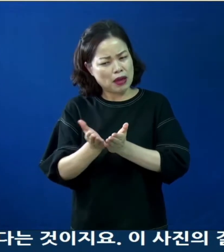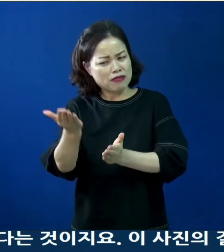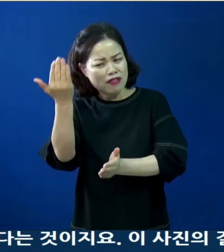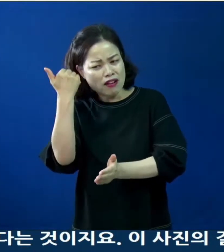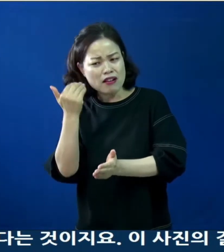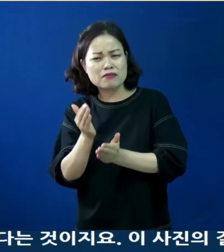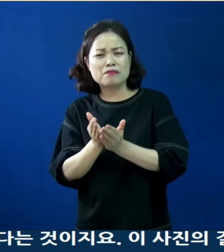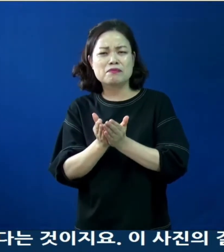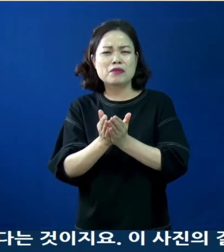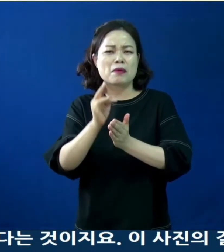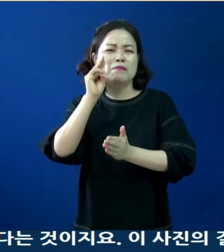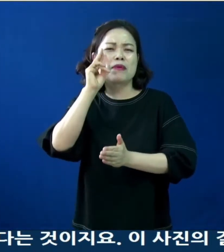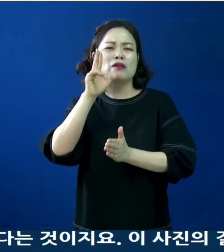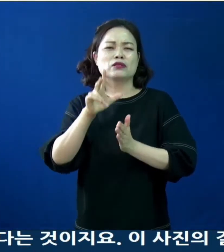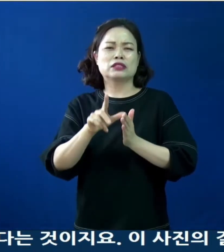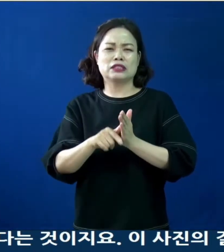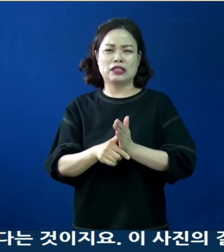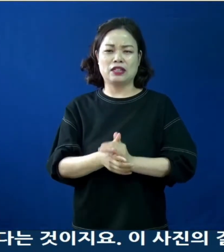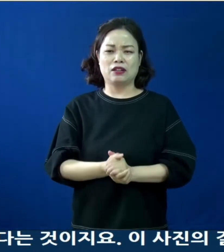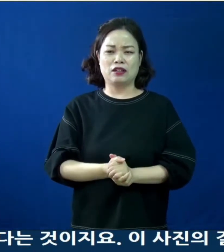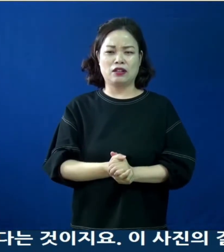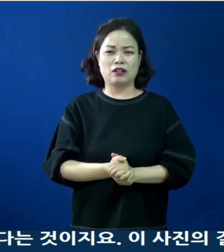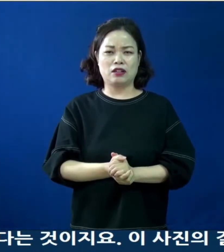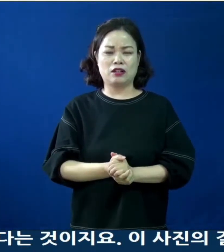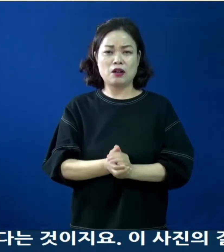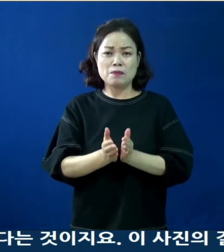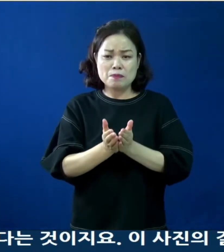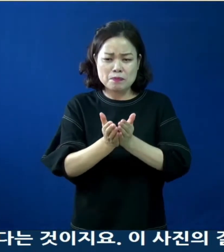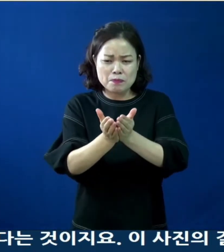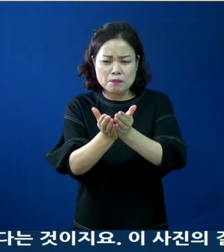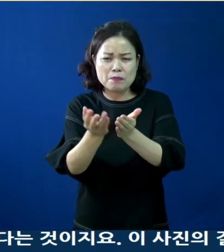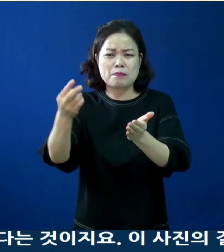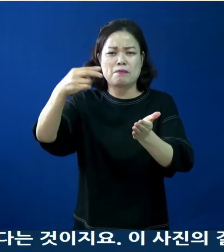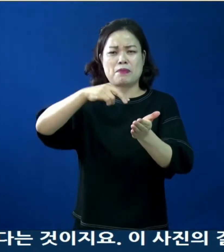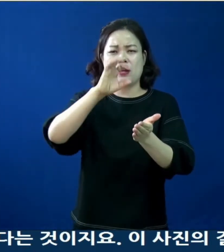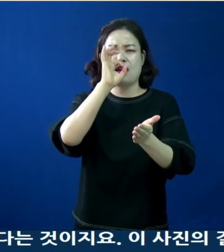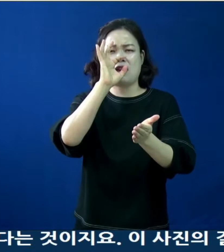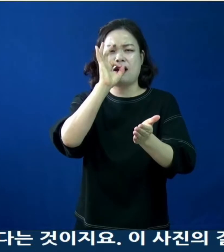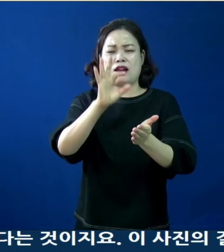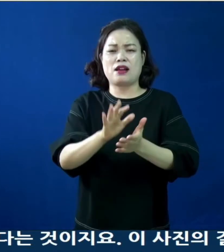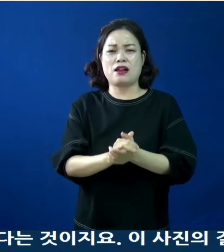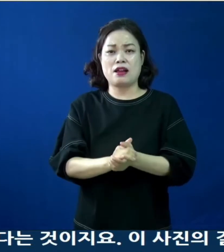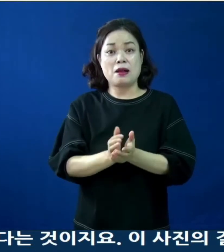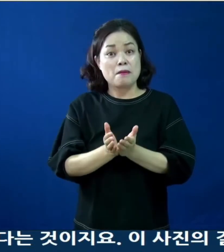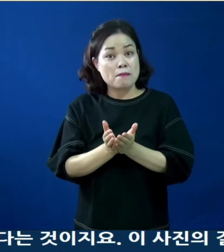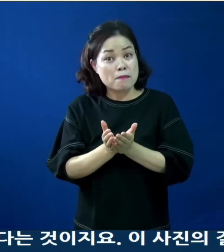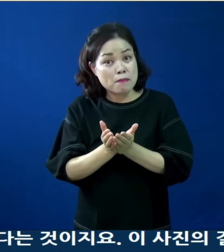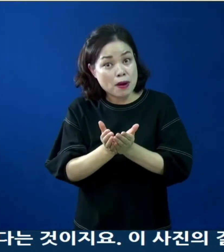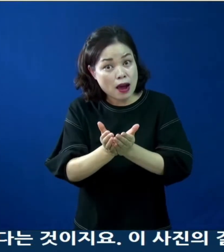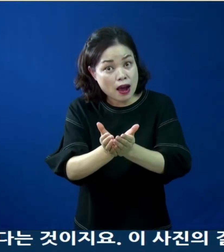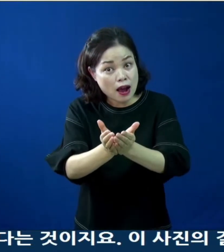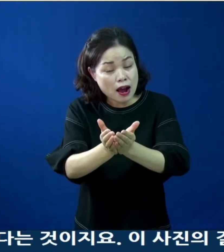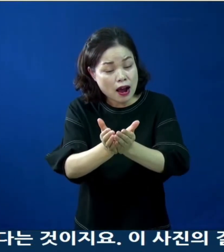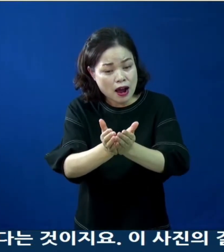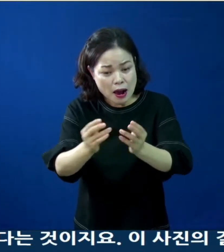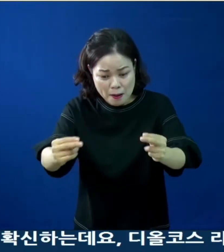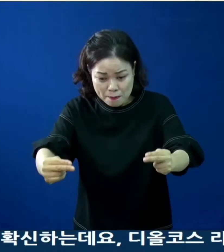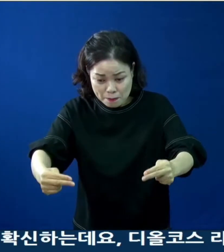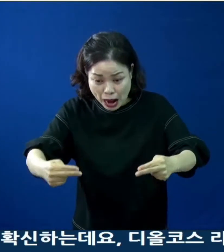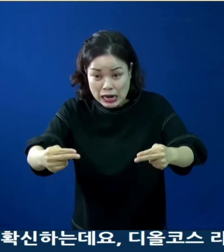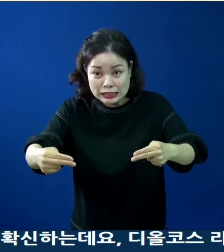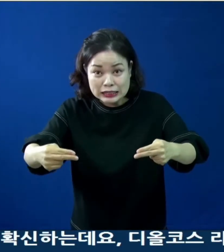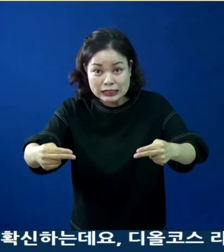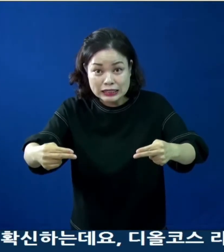옛날에는 바울 당시에는 운하를 다 파지 못해가지고 배를 바퀴에 실어서